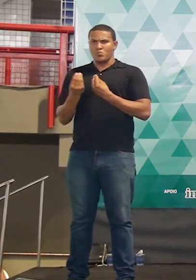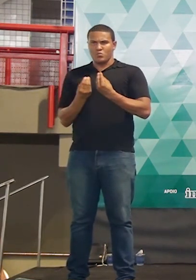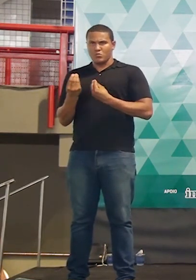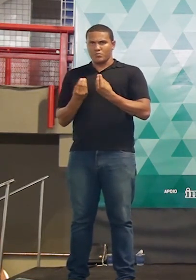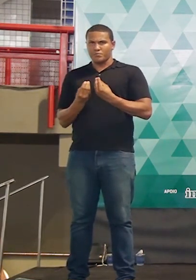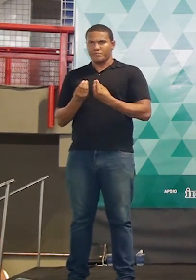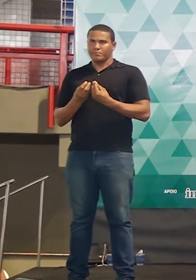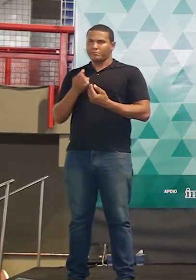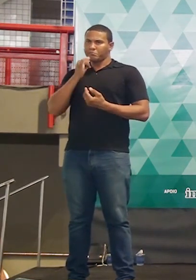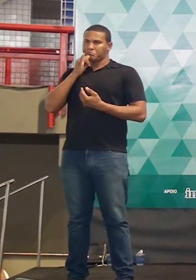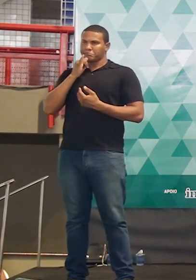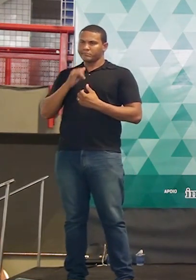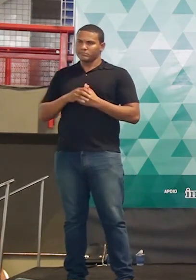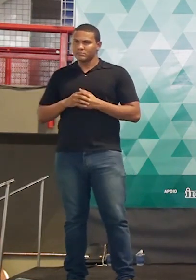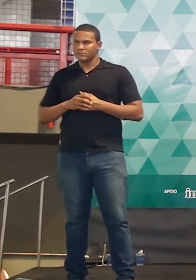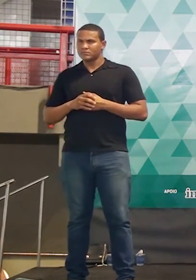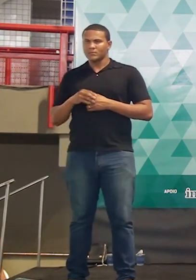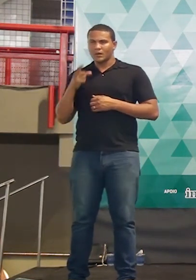notícias